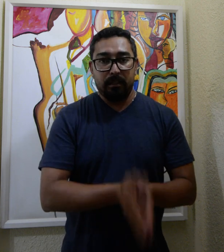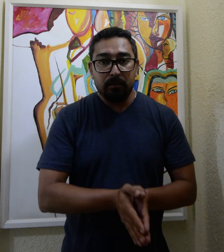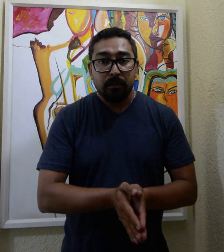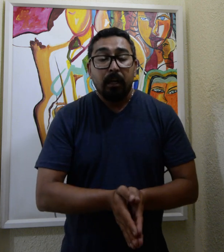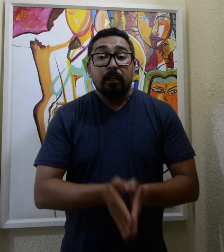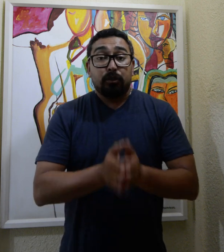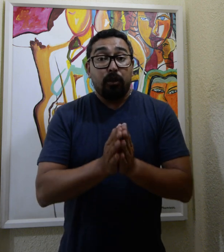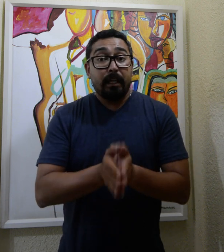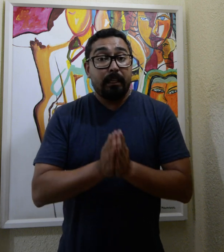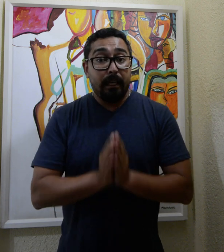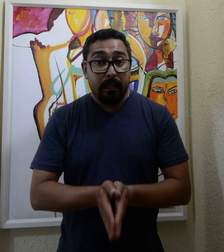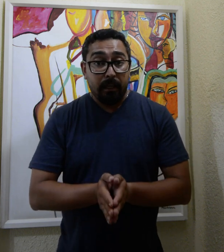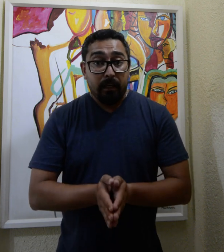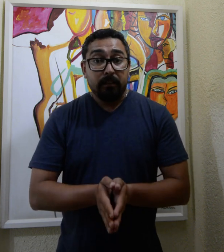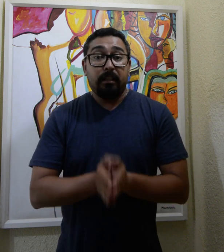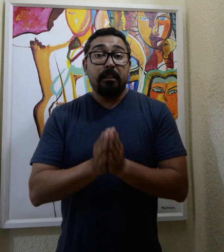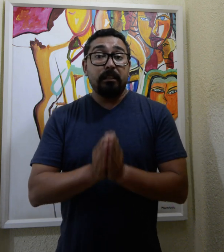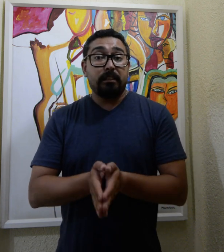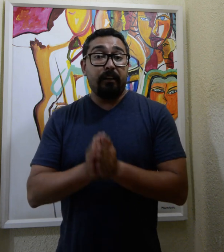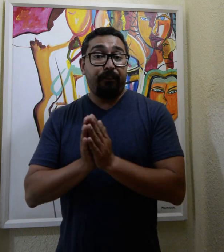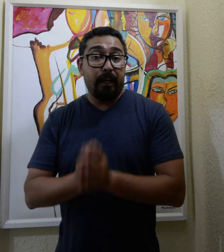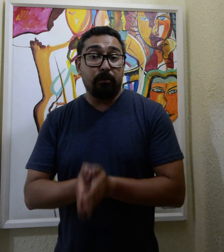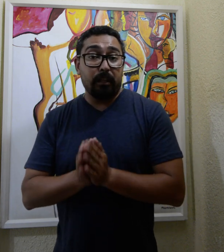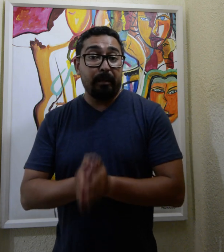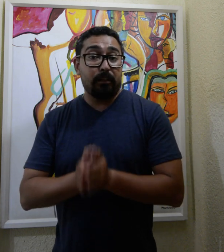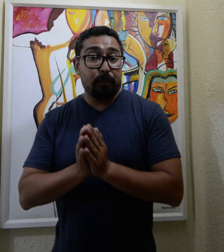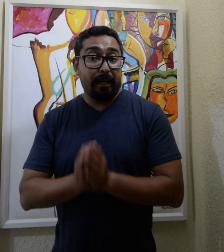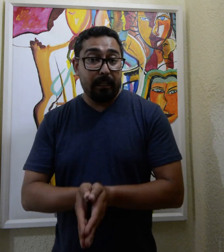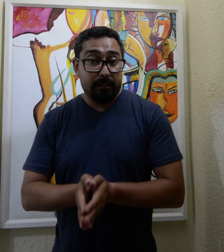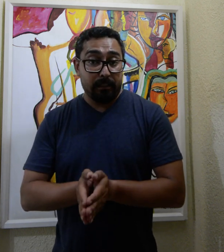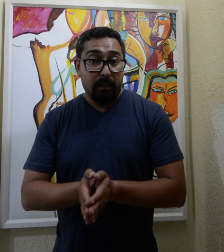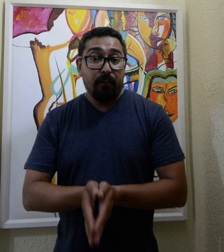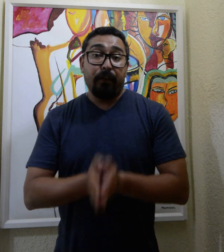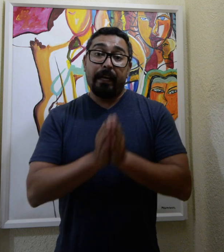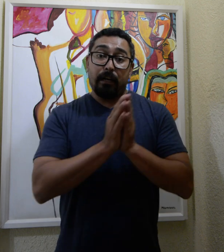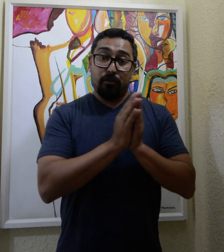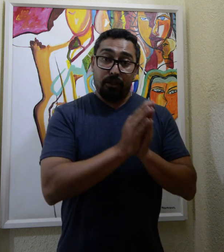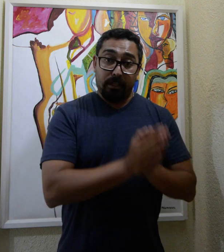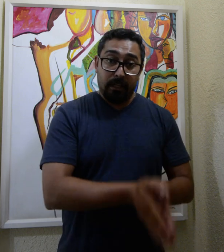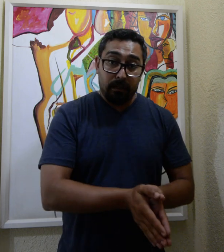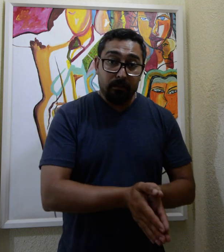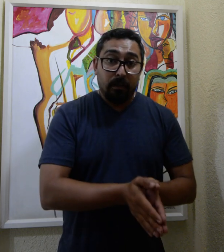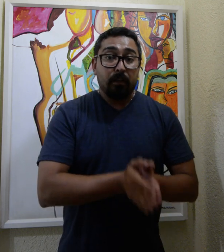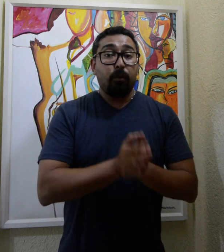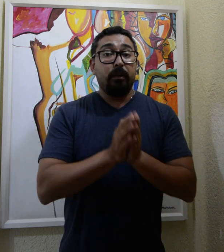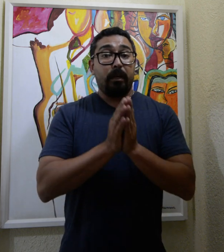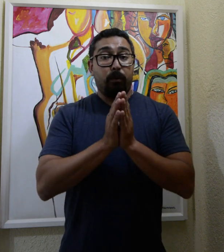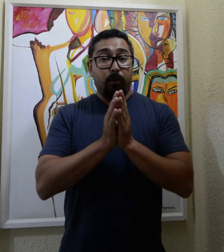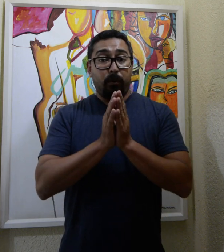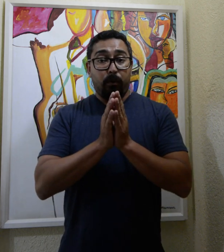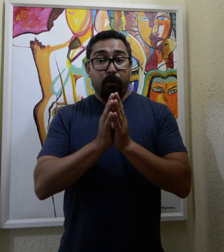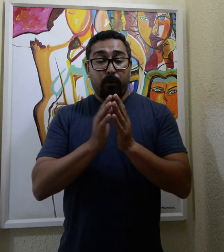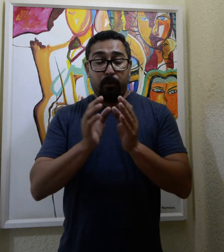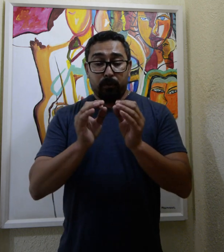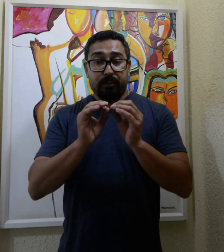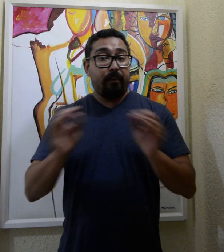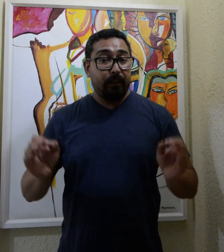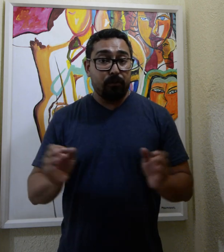brasileiros. Só que tem que ser feito também a transparência. Foi gasto dinheiro, o serviço